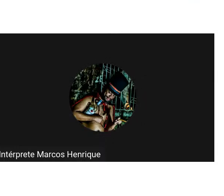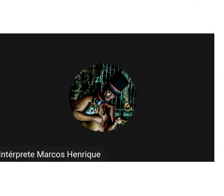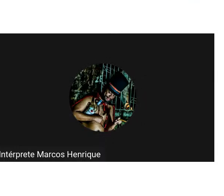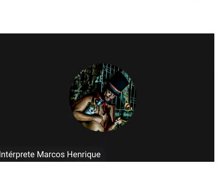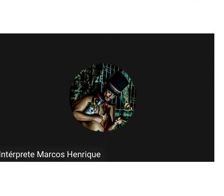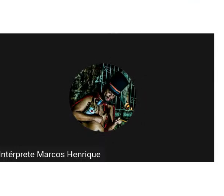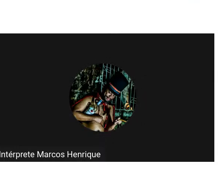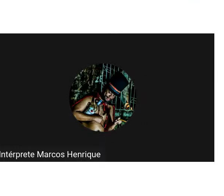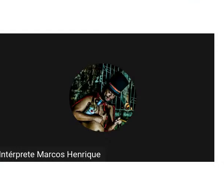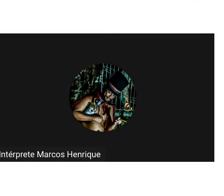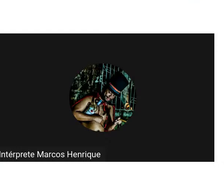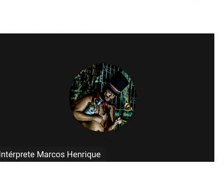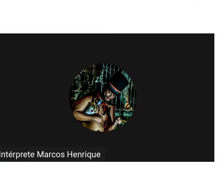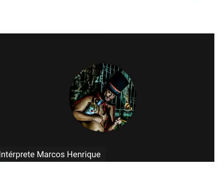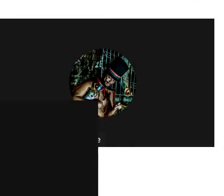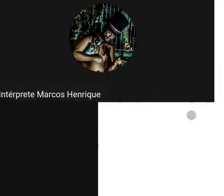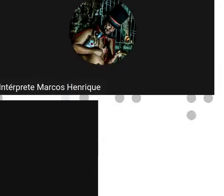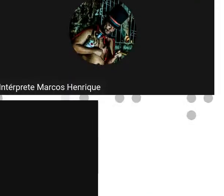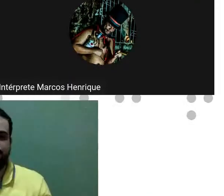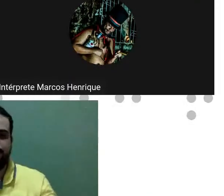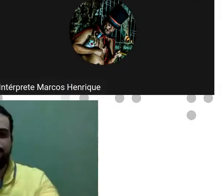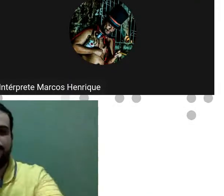E aí